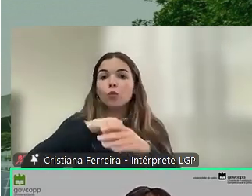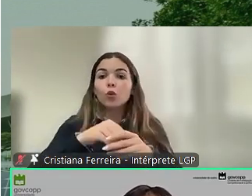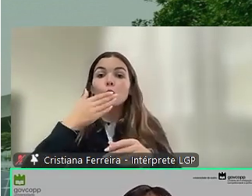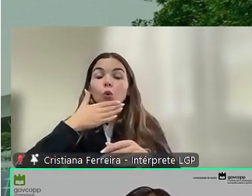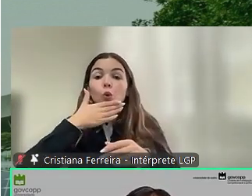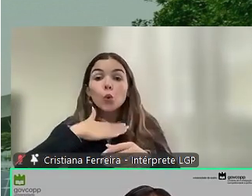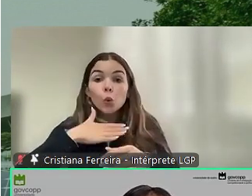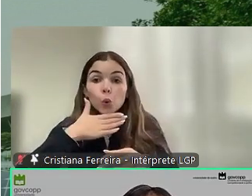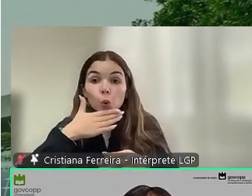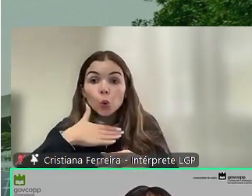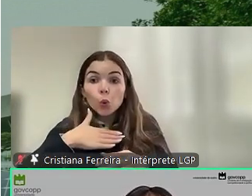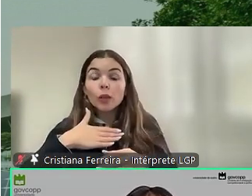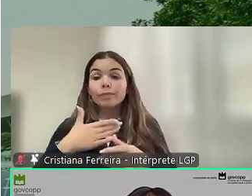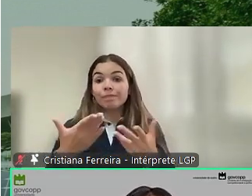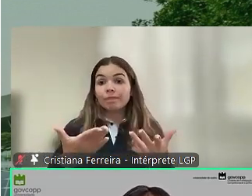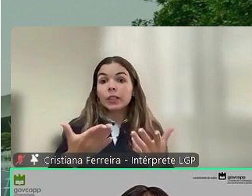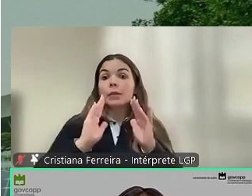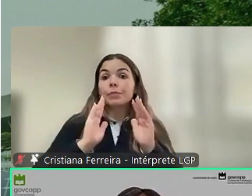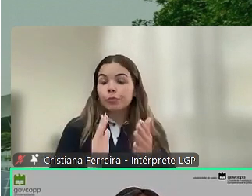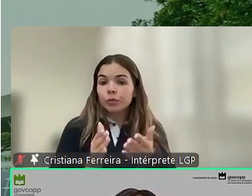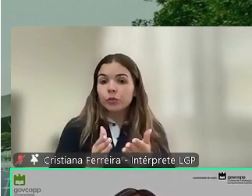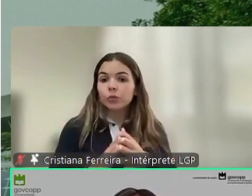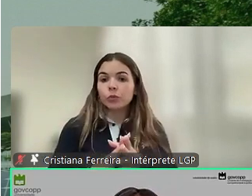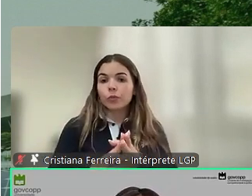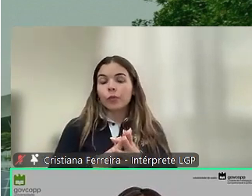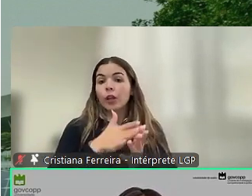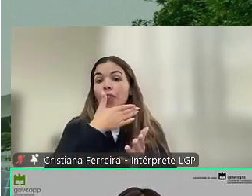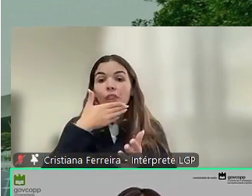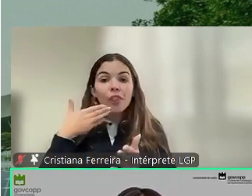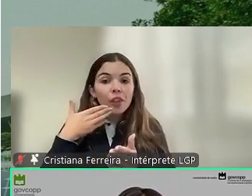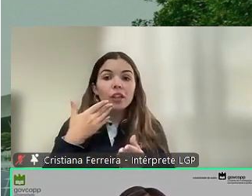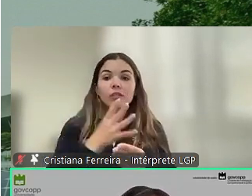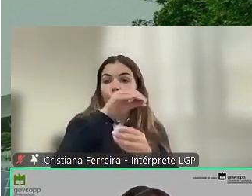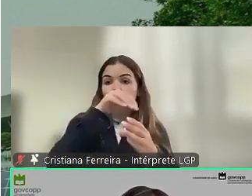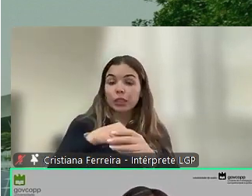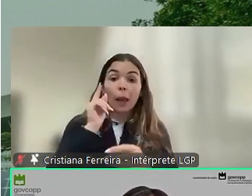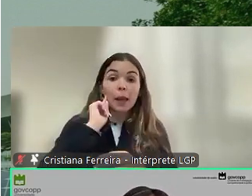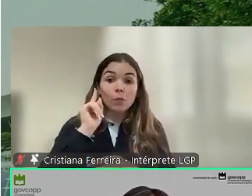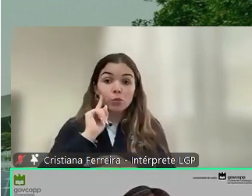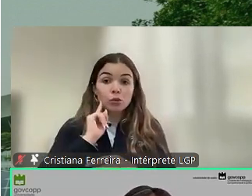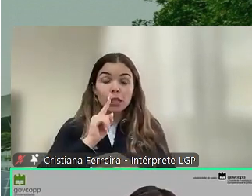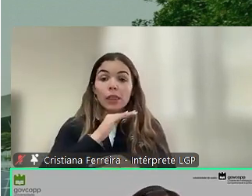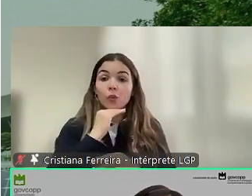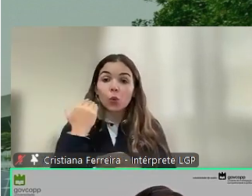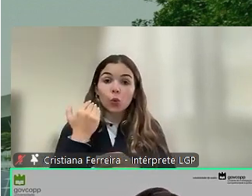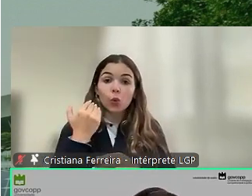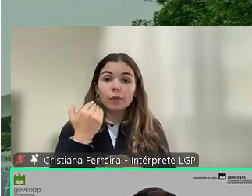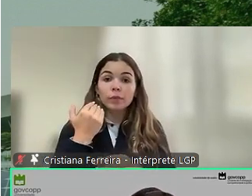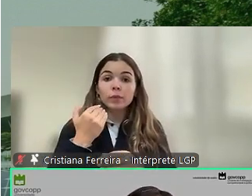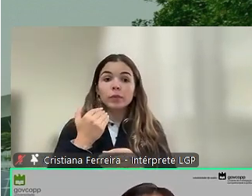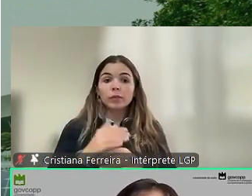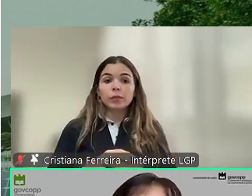atores, e as melhores estratégias de intercâmbios de conhecimento são muito importantes para aumentar a eficácia da AIE. E aqui